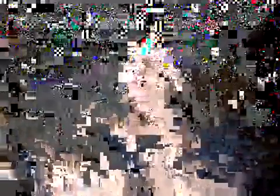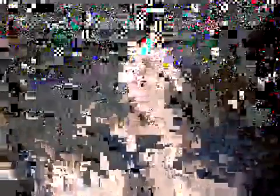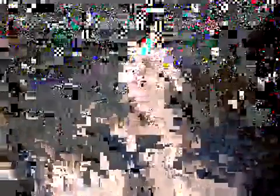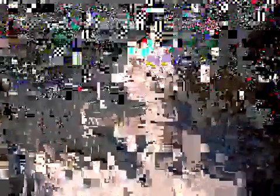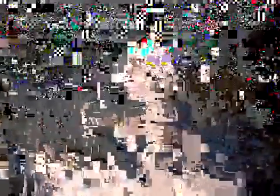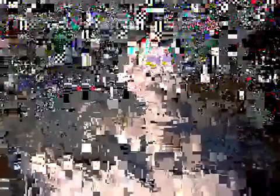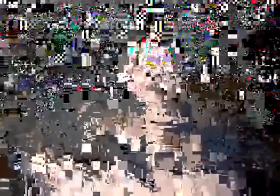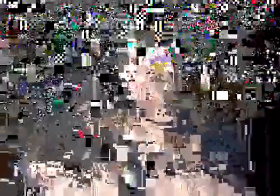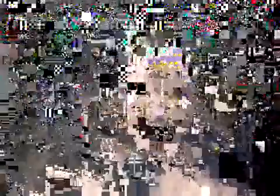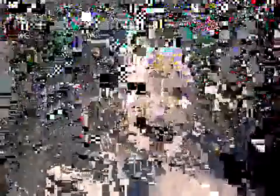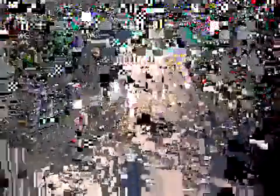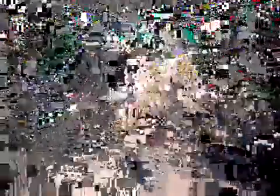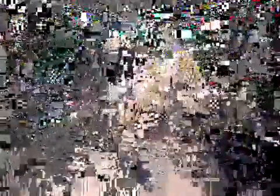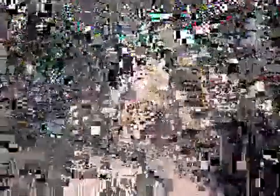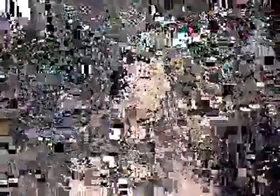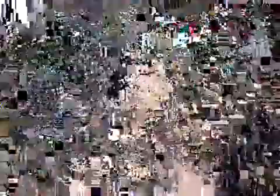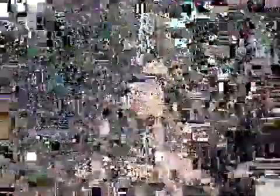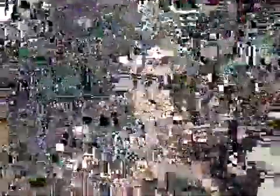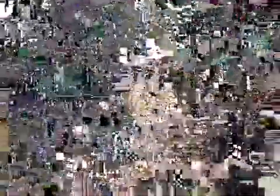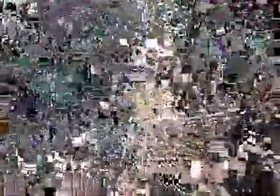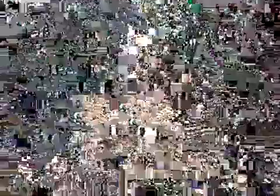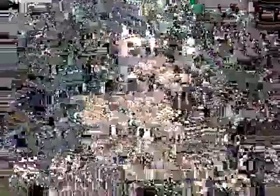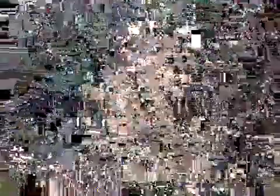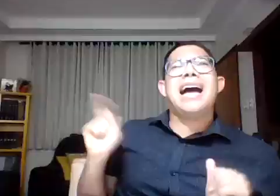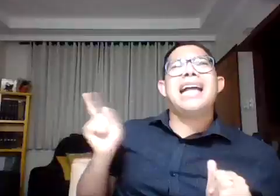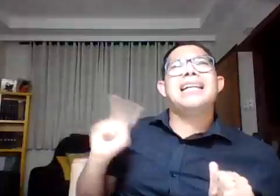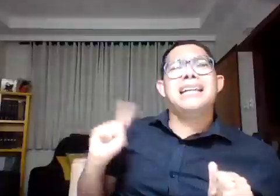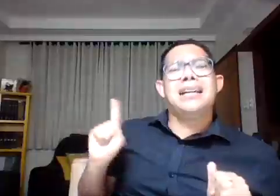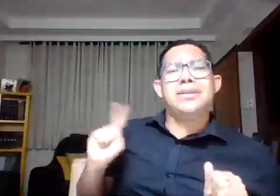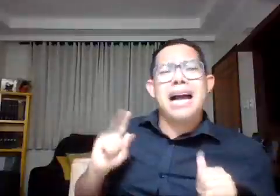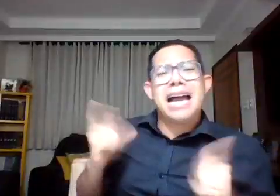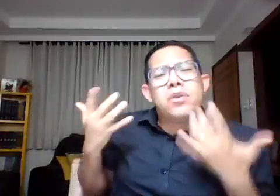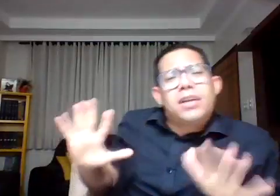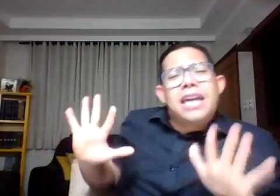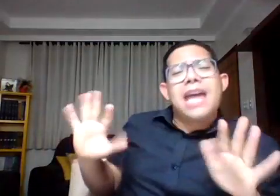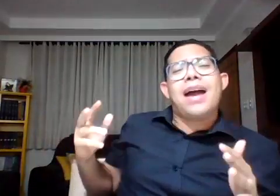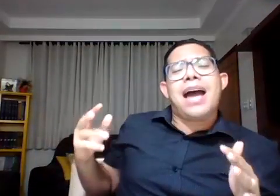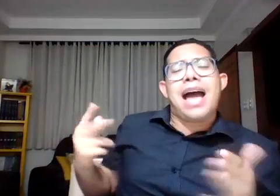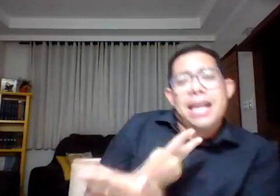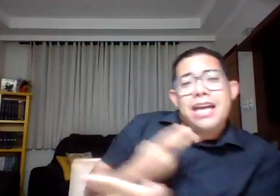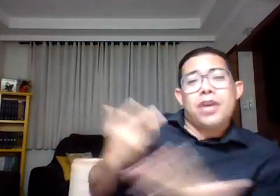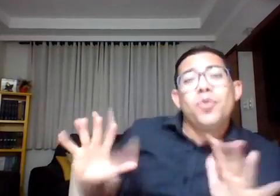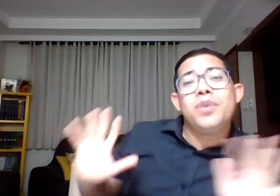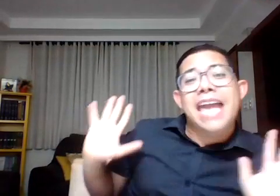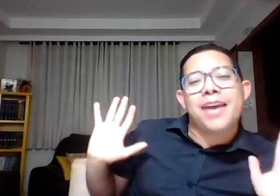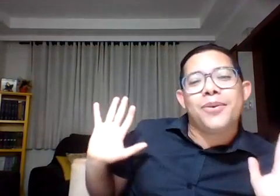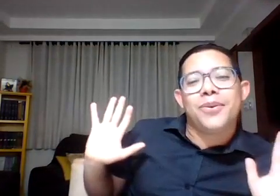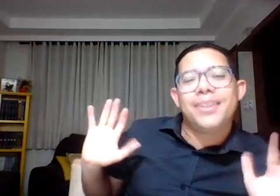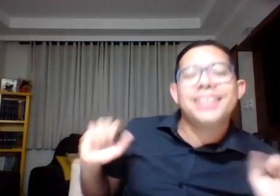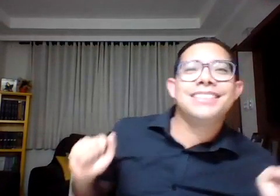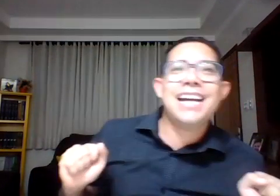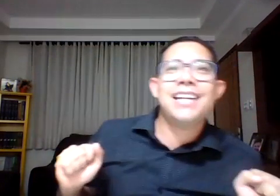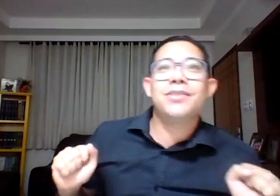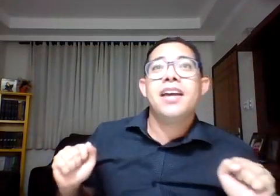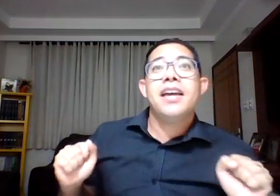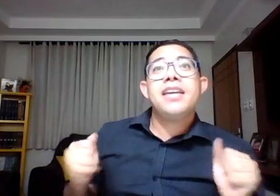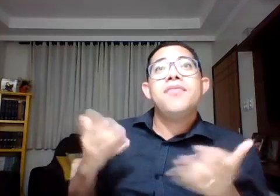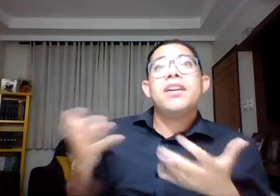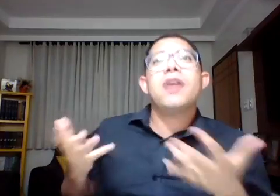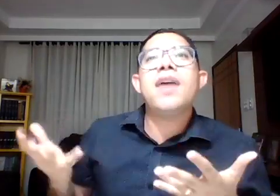de errar, falar assim, não, não vou errar não, não quero errar, eu não quero, certo? E aí fica com